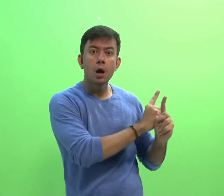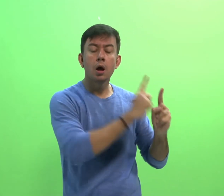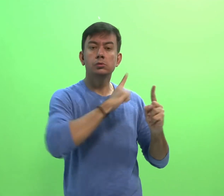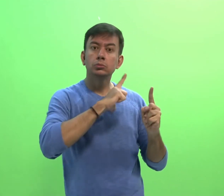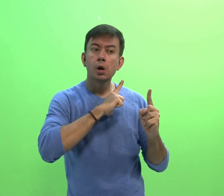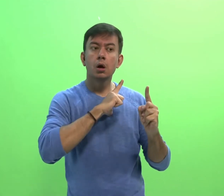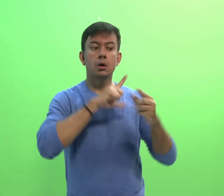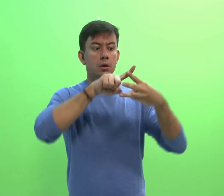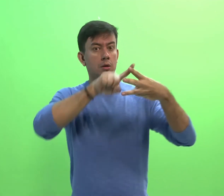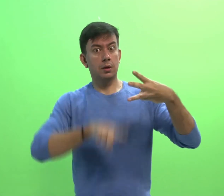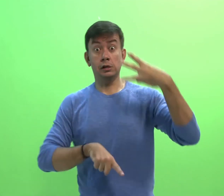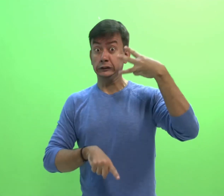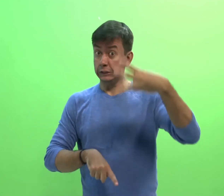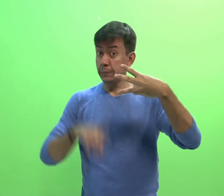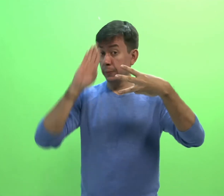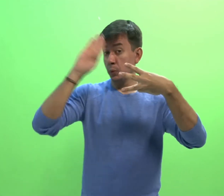foram descobertas. Configuração de mão,